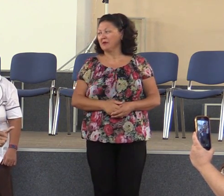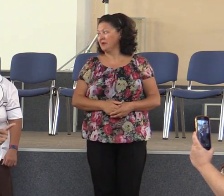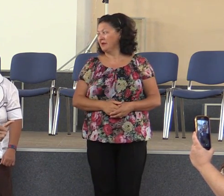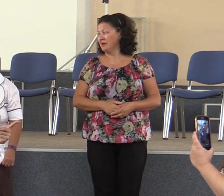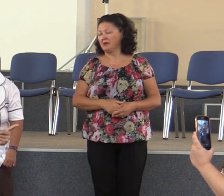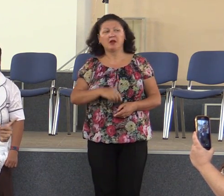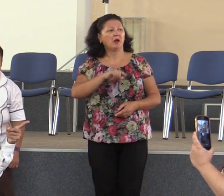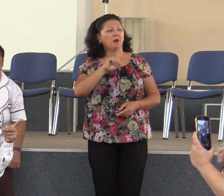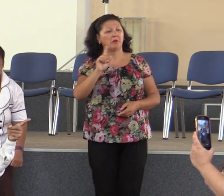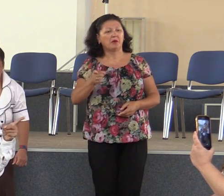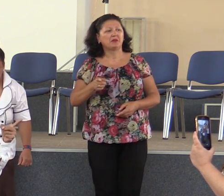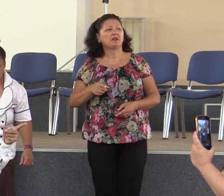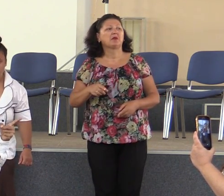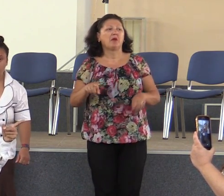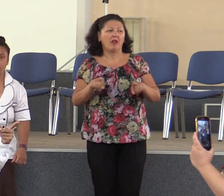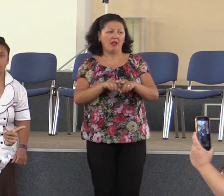pot să fiu ca